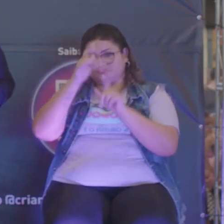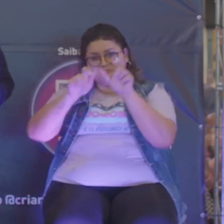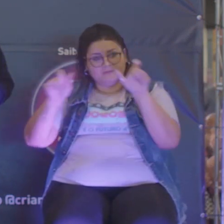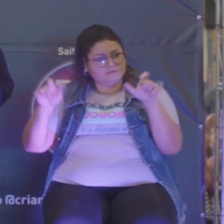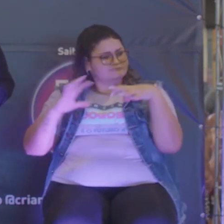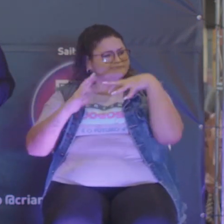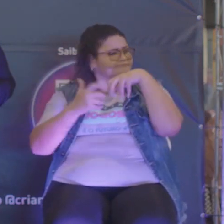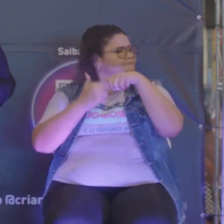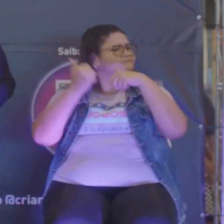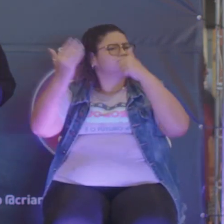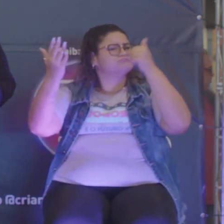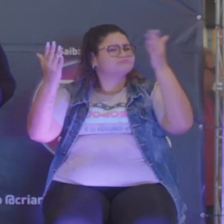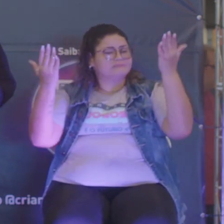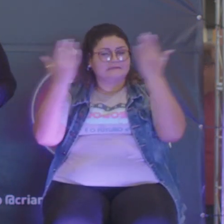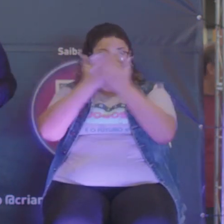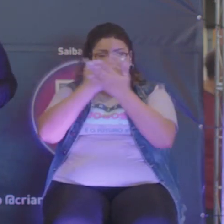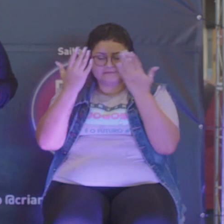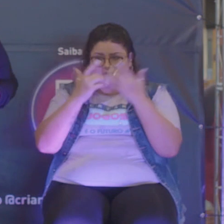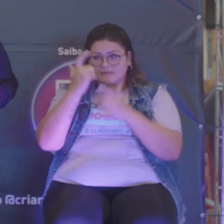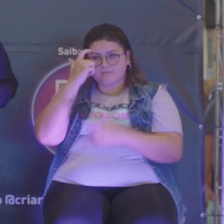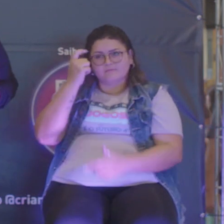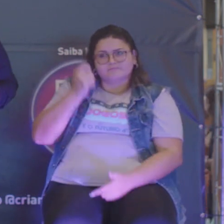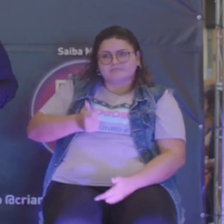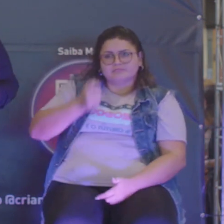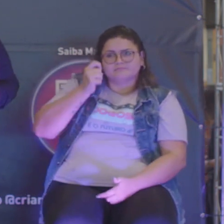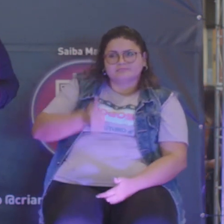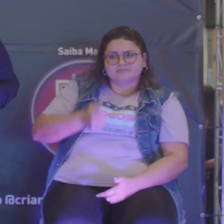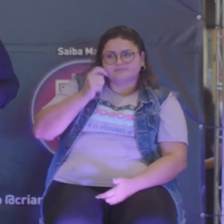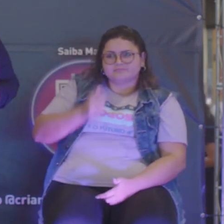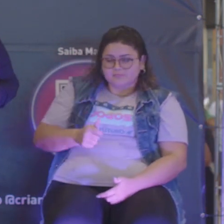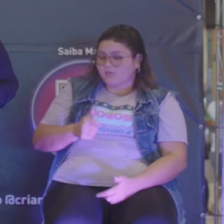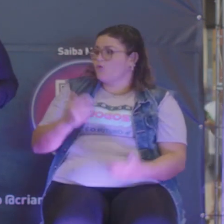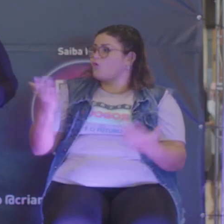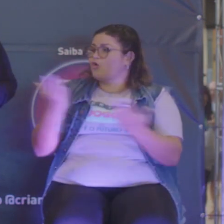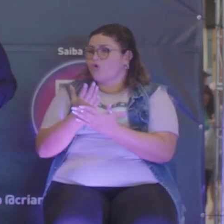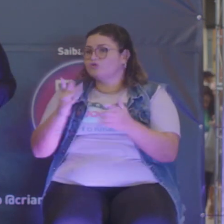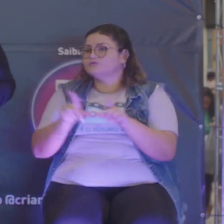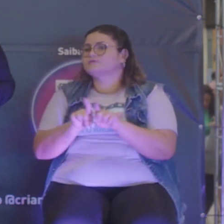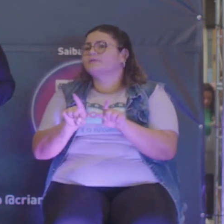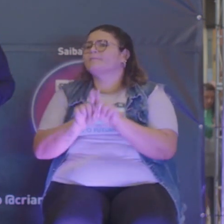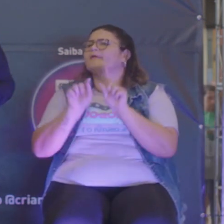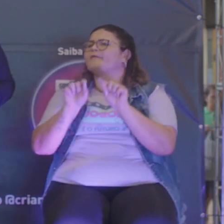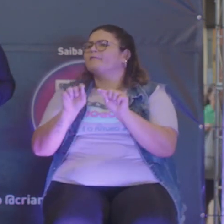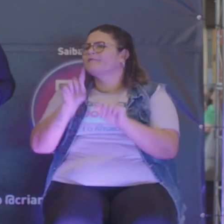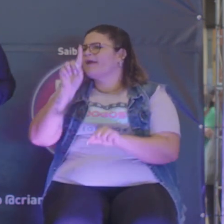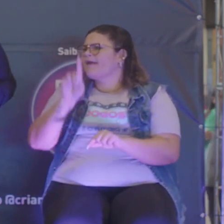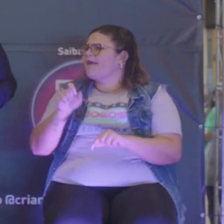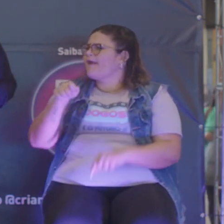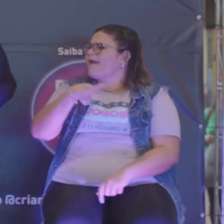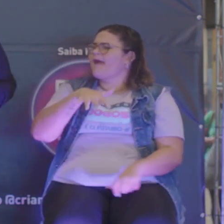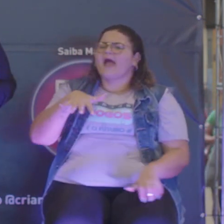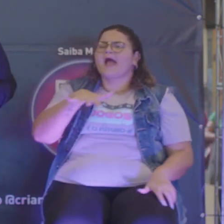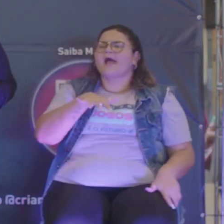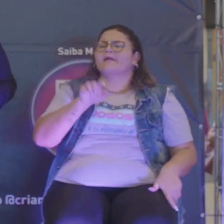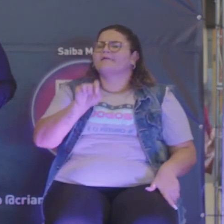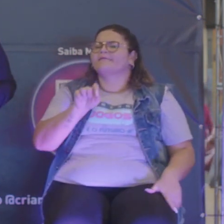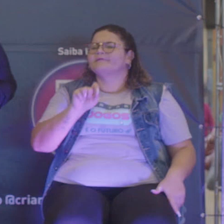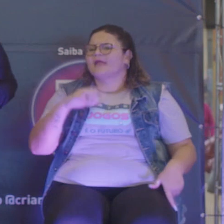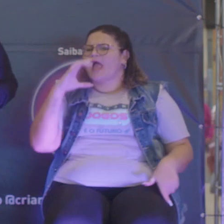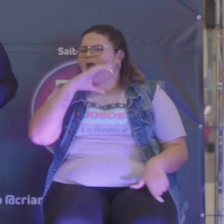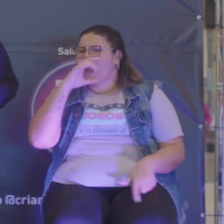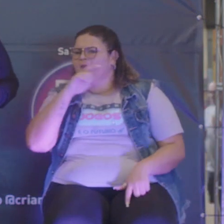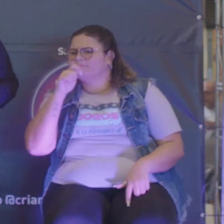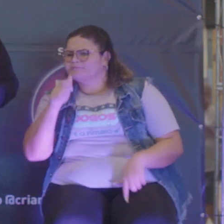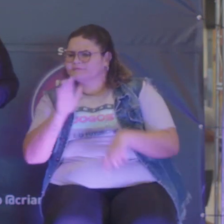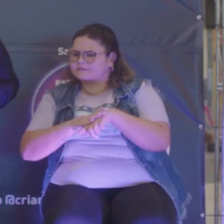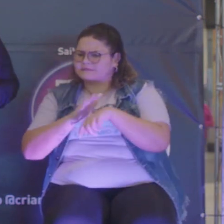pessoas. Enfim, pensamento rápido. Acho que hoje isso no mercado de trabalho é tomada de decisão rápida,